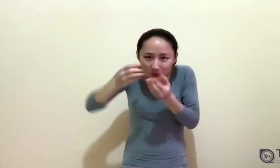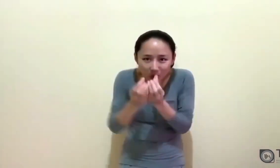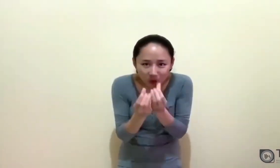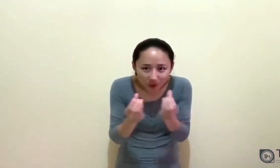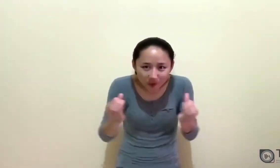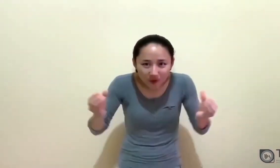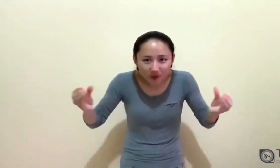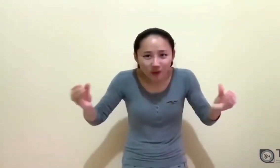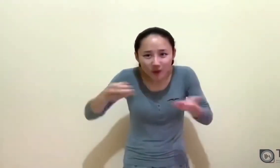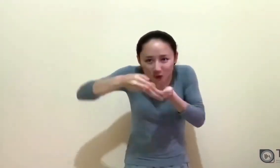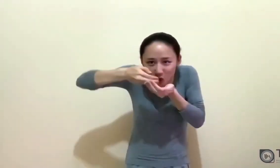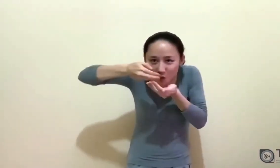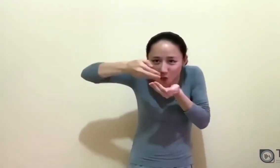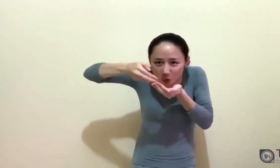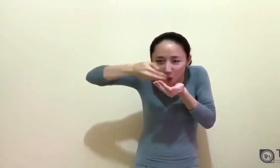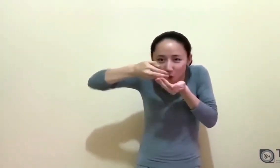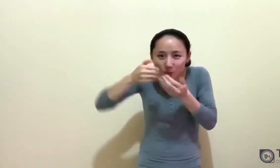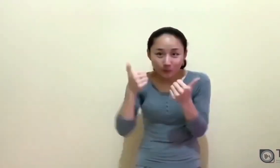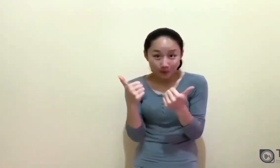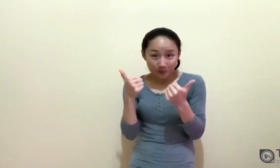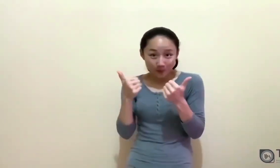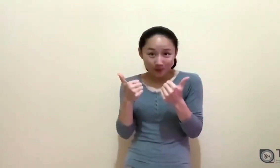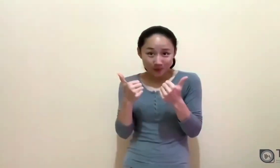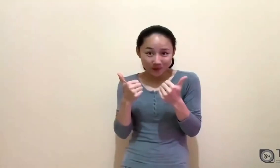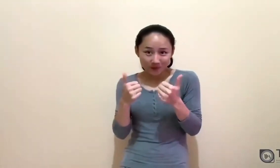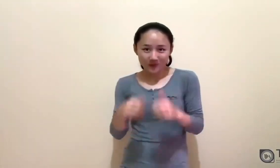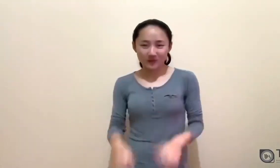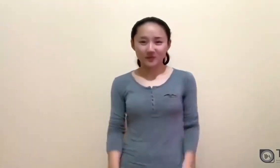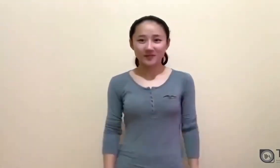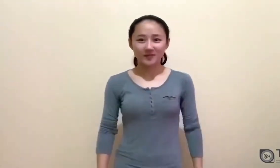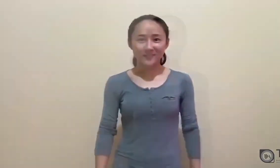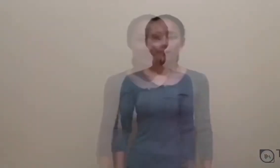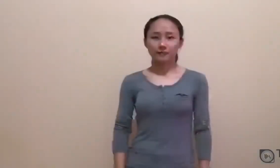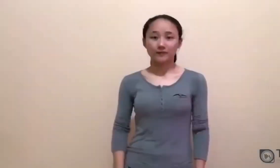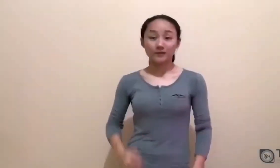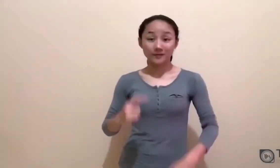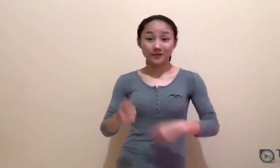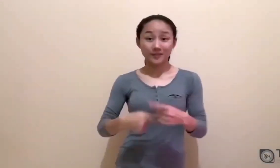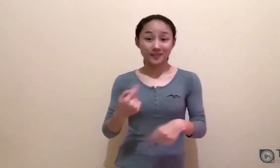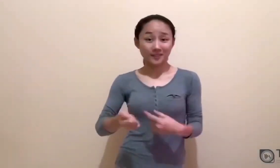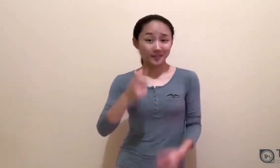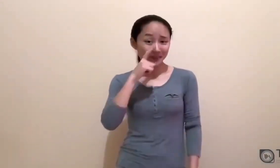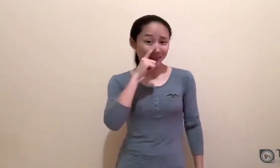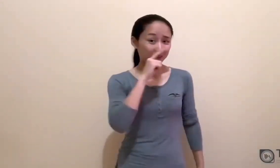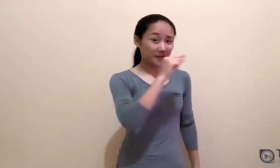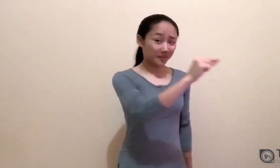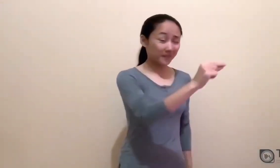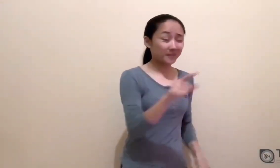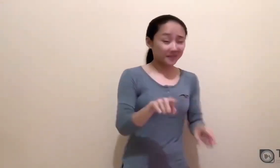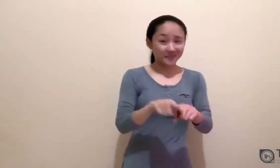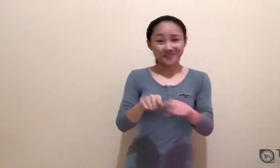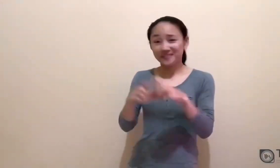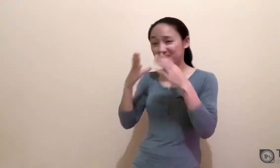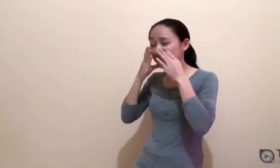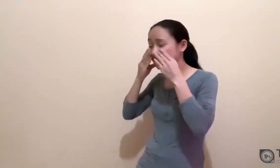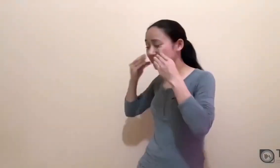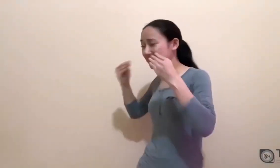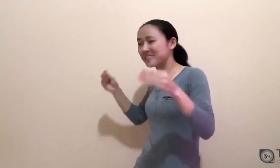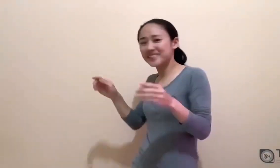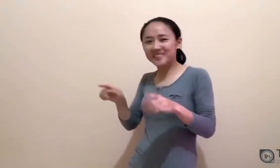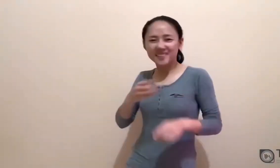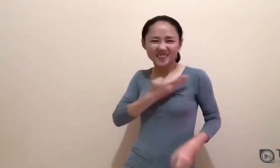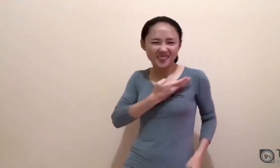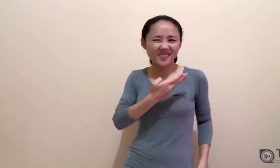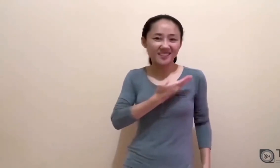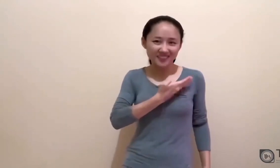E a cegonha lhe disse: todos os animais têm suas características. Uns comem de